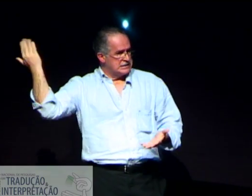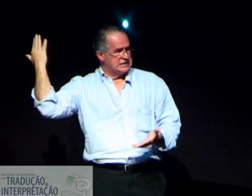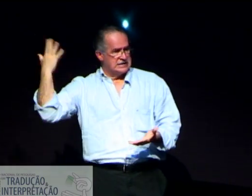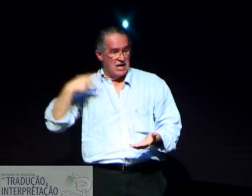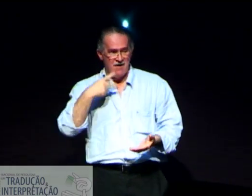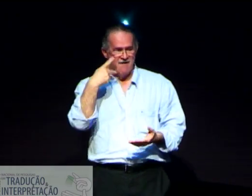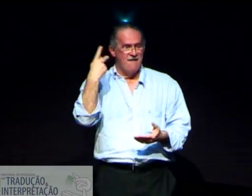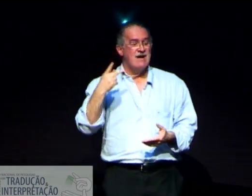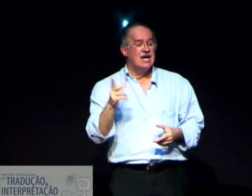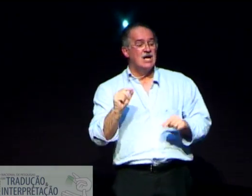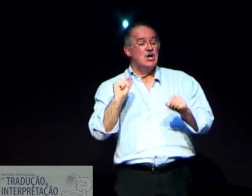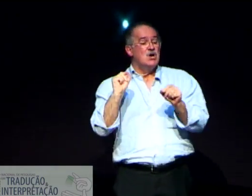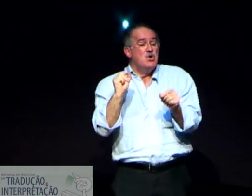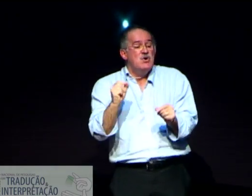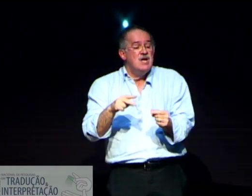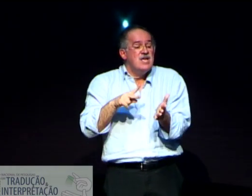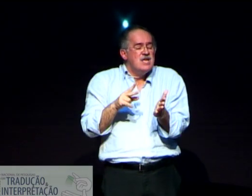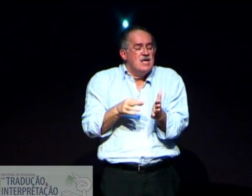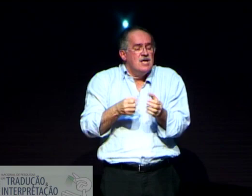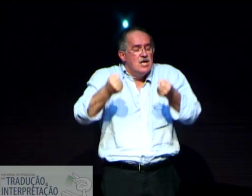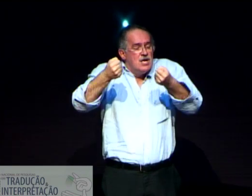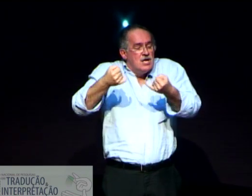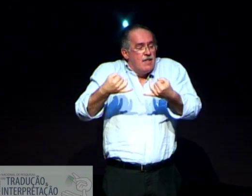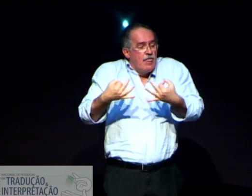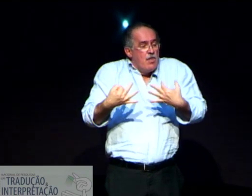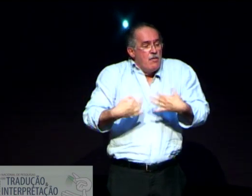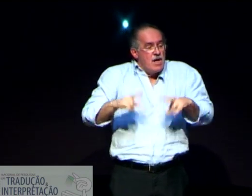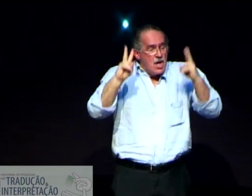Para Bakhtin, ele diz que